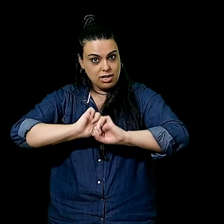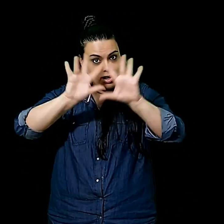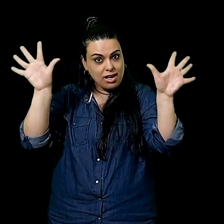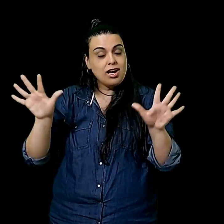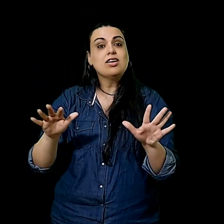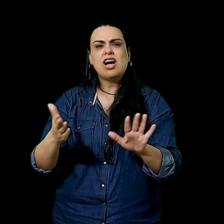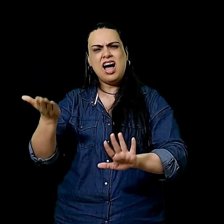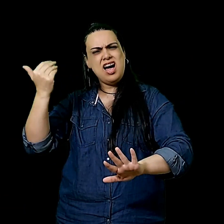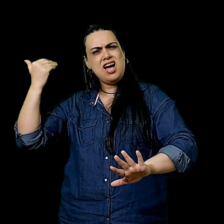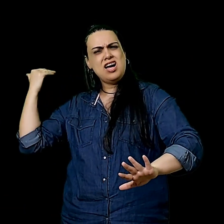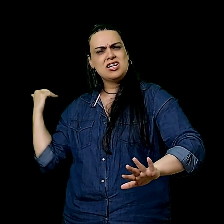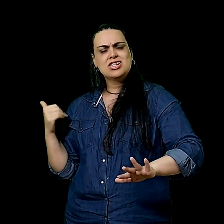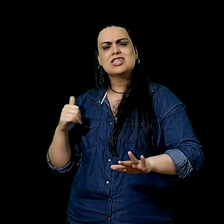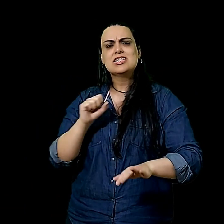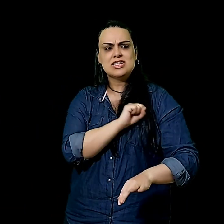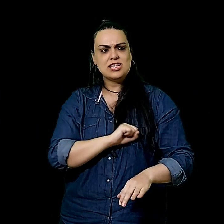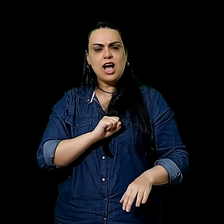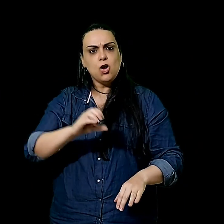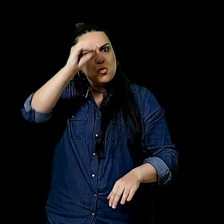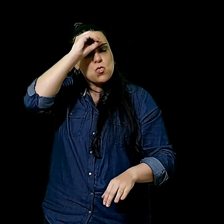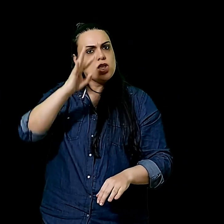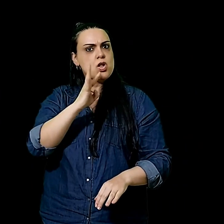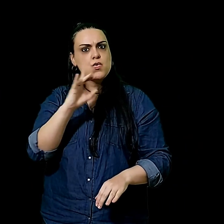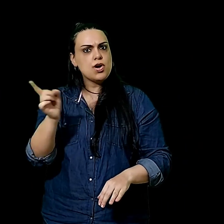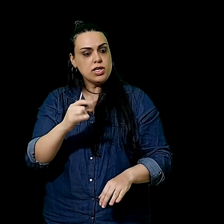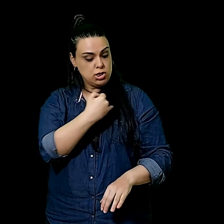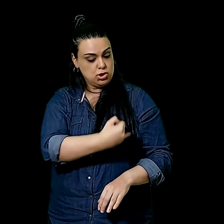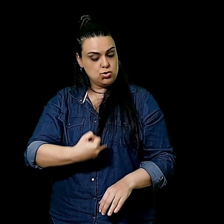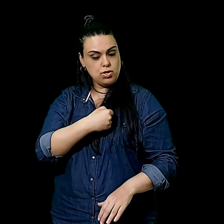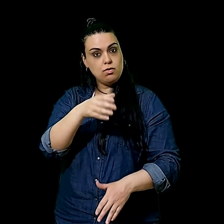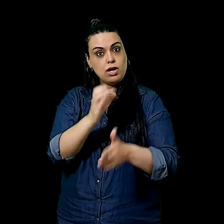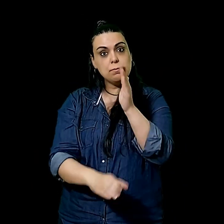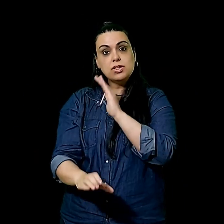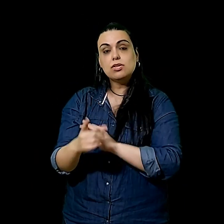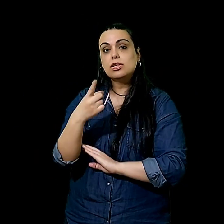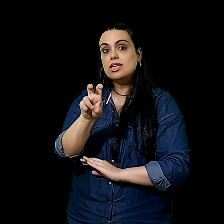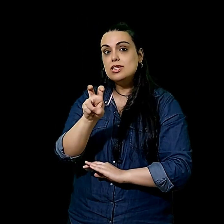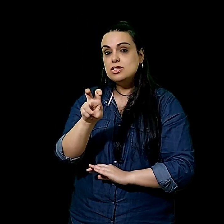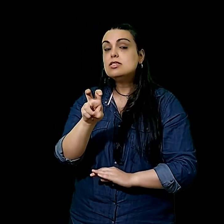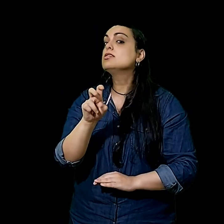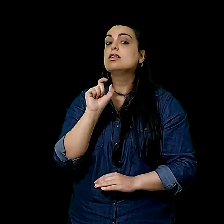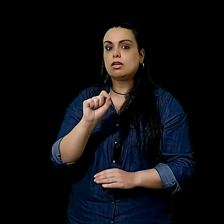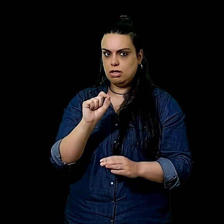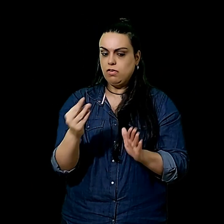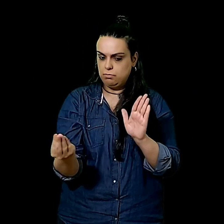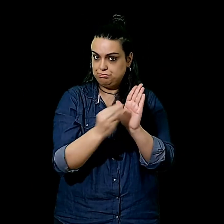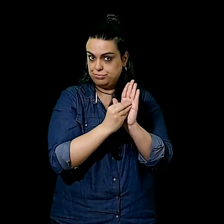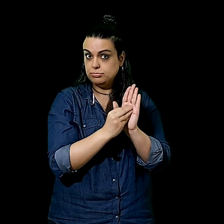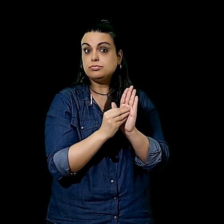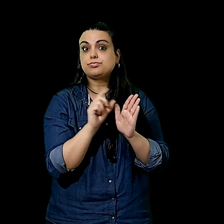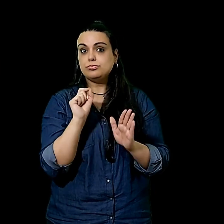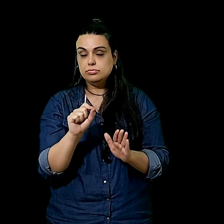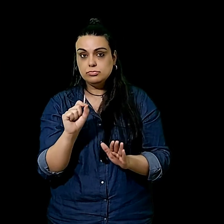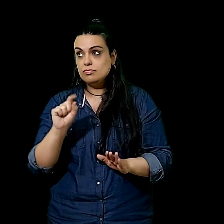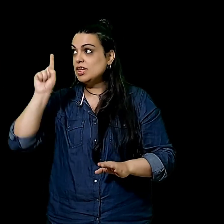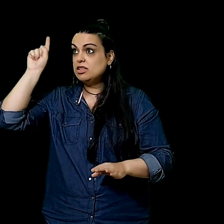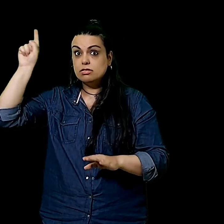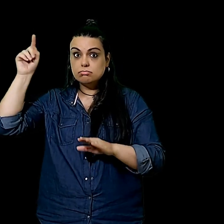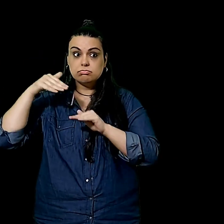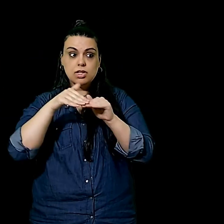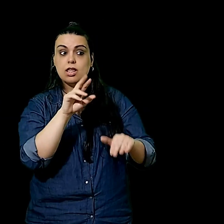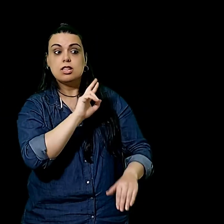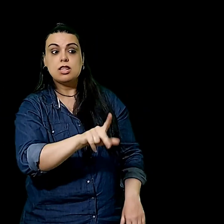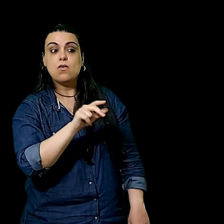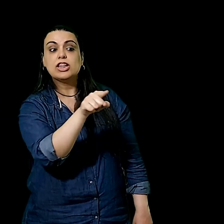antes até de Saulo conhecê-lo no capítulo de número 9. João 15, quando ele diz o quê? Vai anotando essas referências aí, gente. Não fostes vós